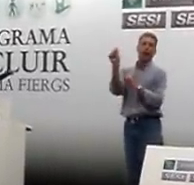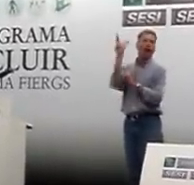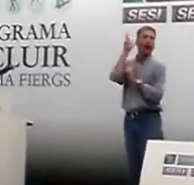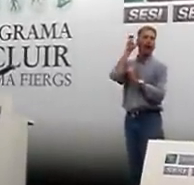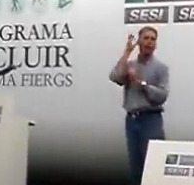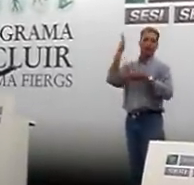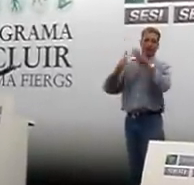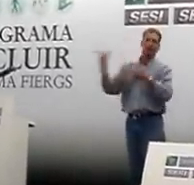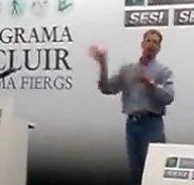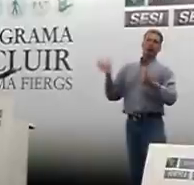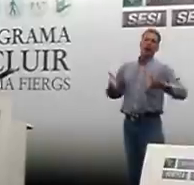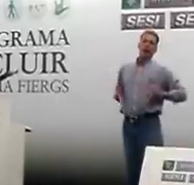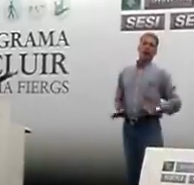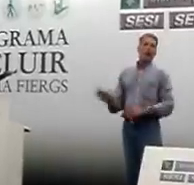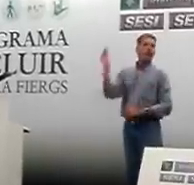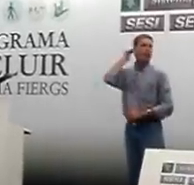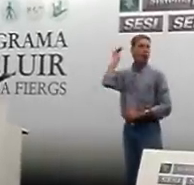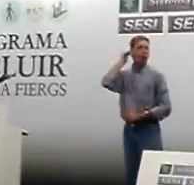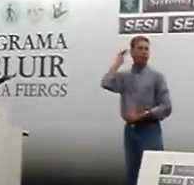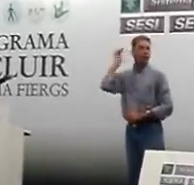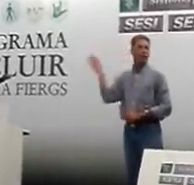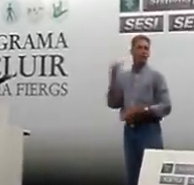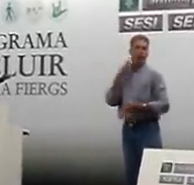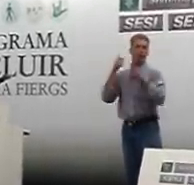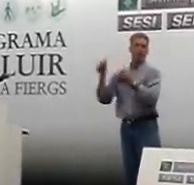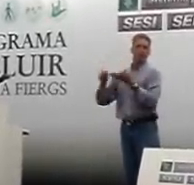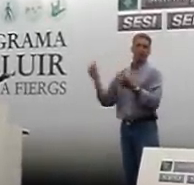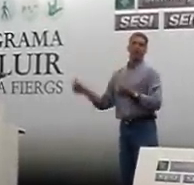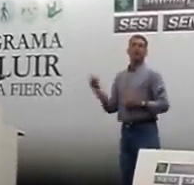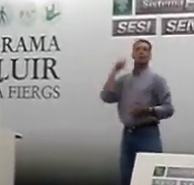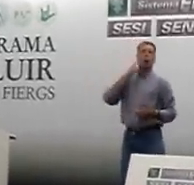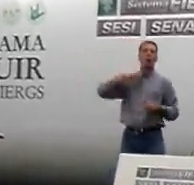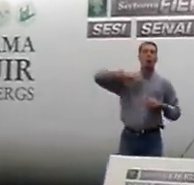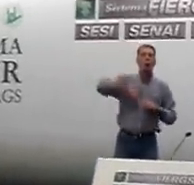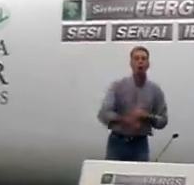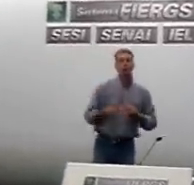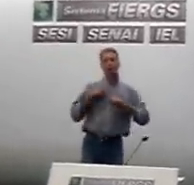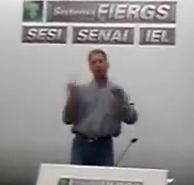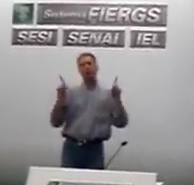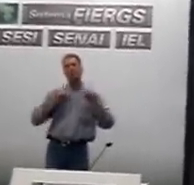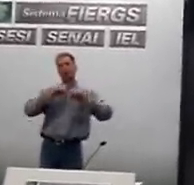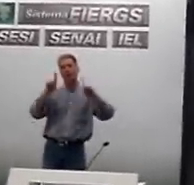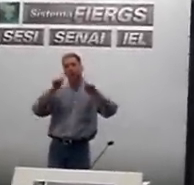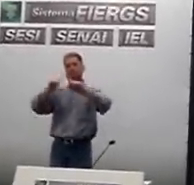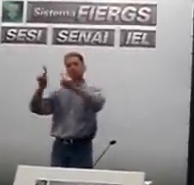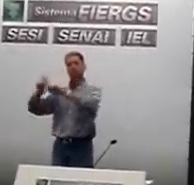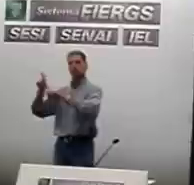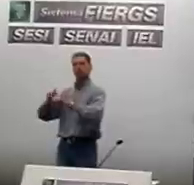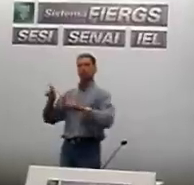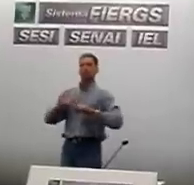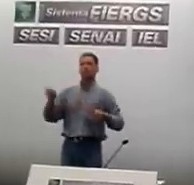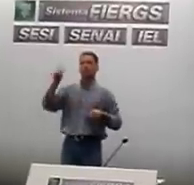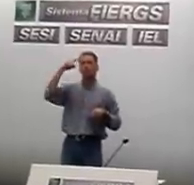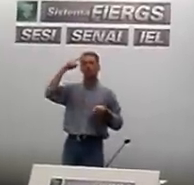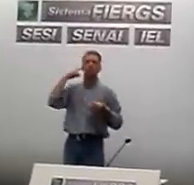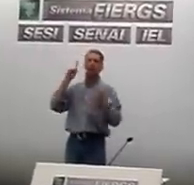existem diferenças também entre os surdos. Então, às vezes, os surdos deficientes auditivos têm memória auditiva e